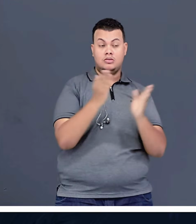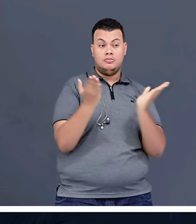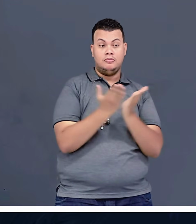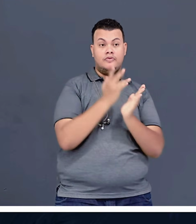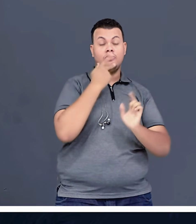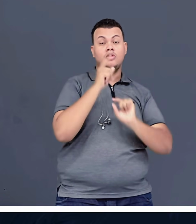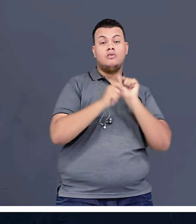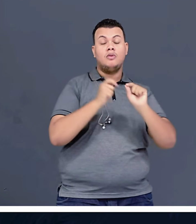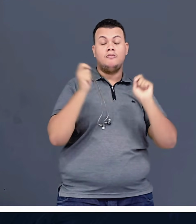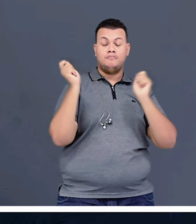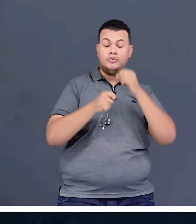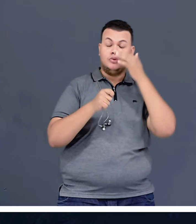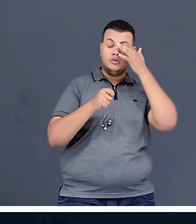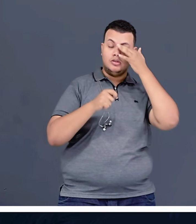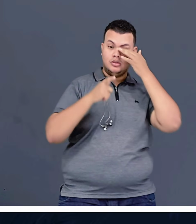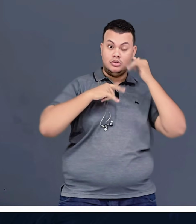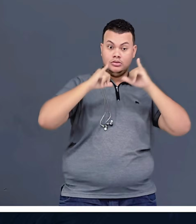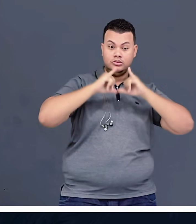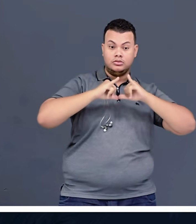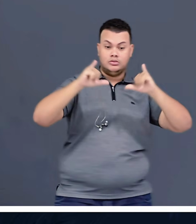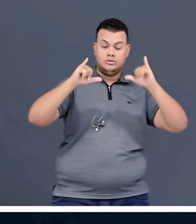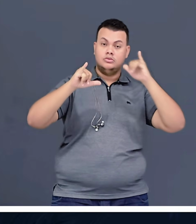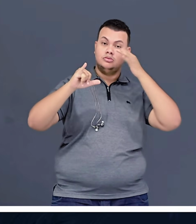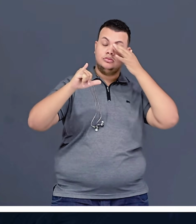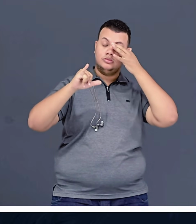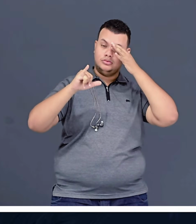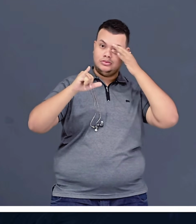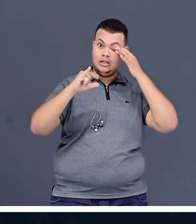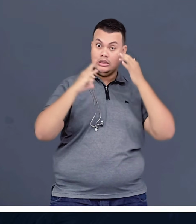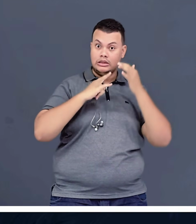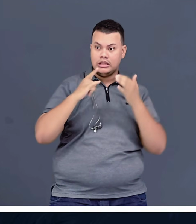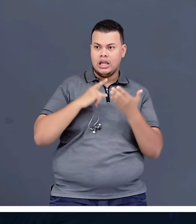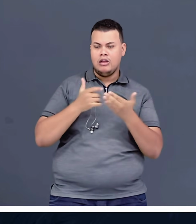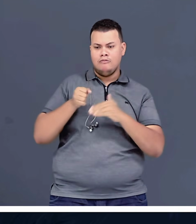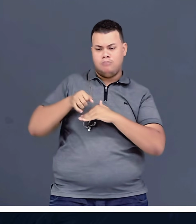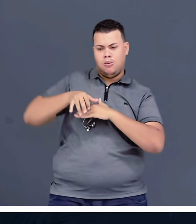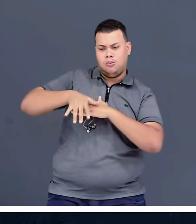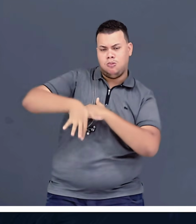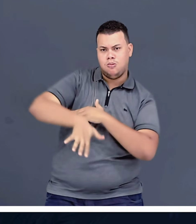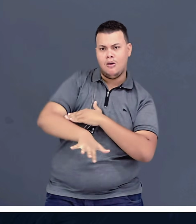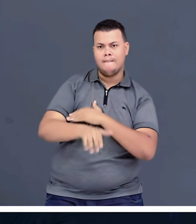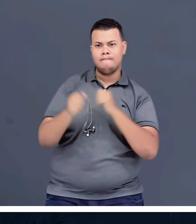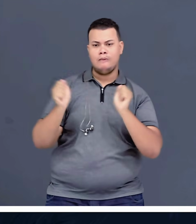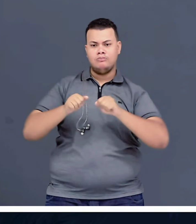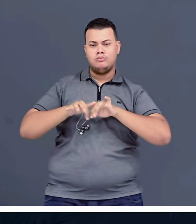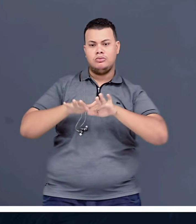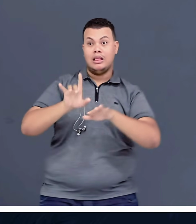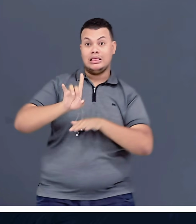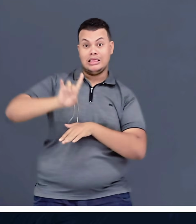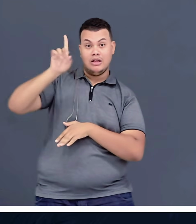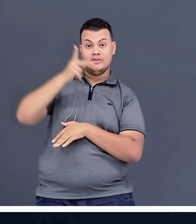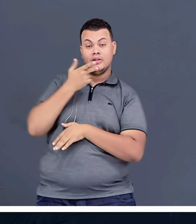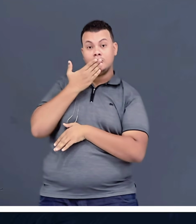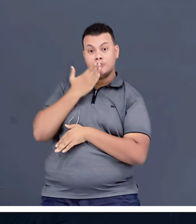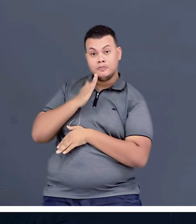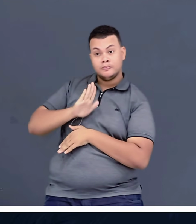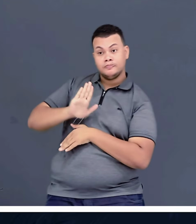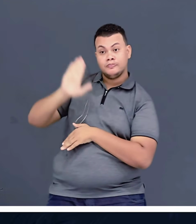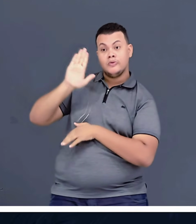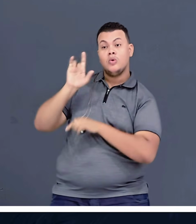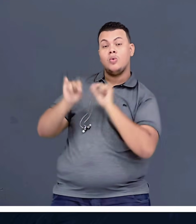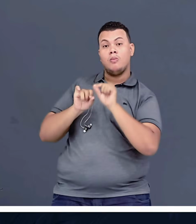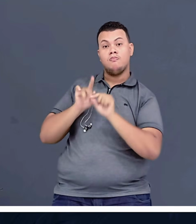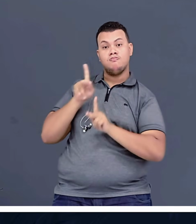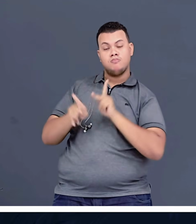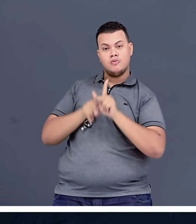ideia de uma cachoeira que jorra, que escoa, que flui. Então, quando Deus promete, olhe para mim, quando Deus promete ao povo